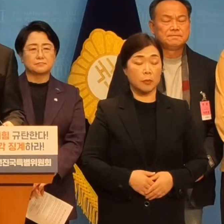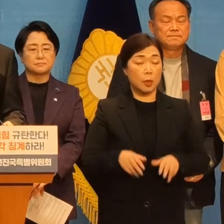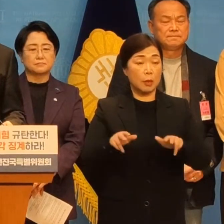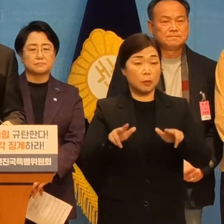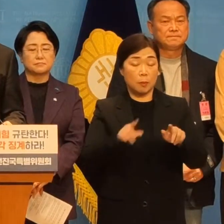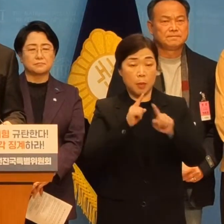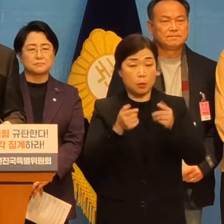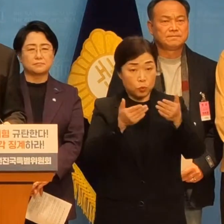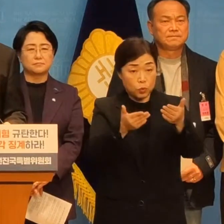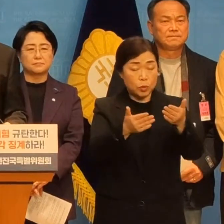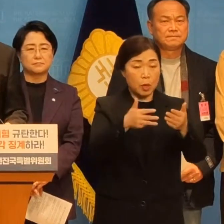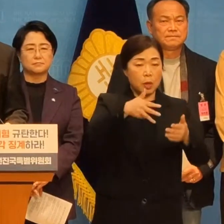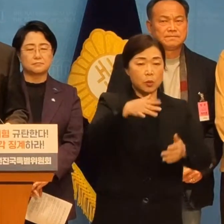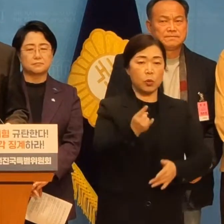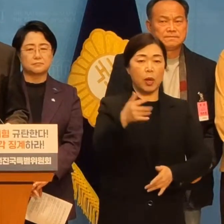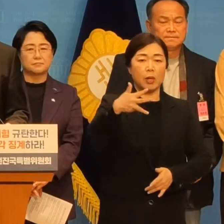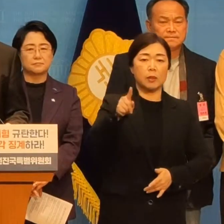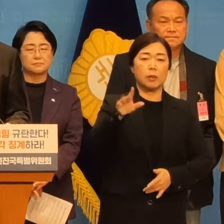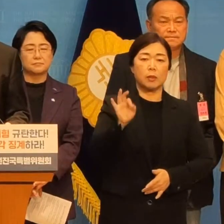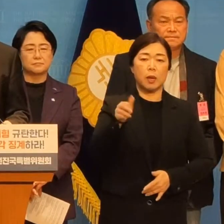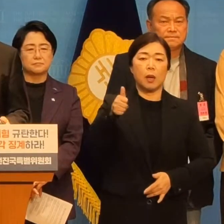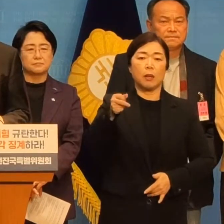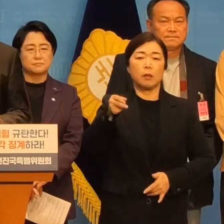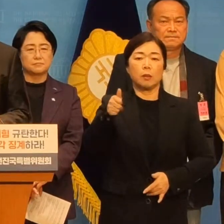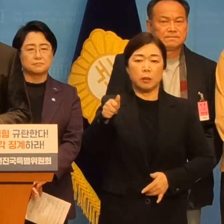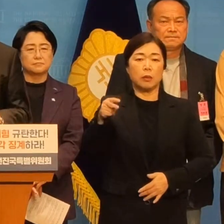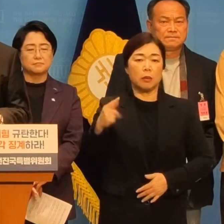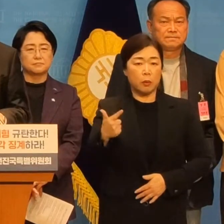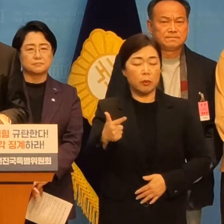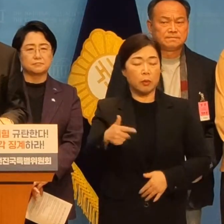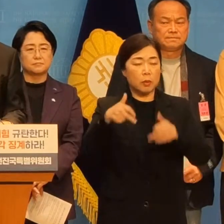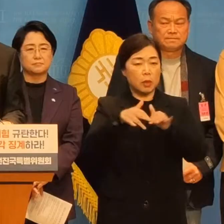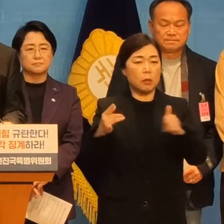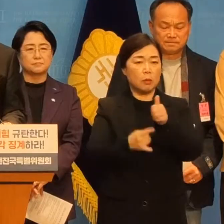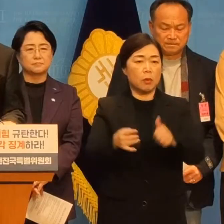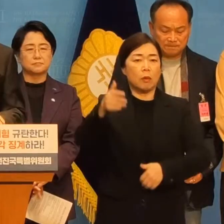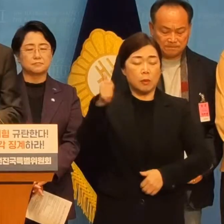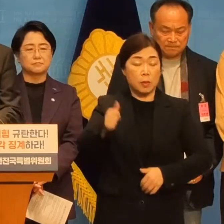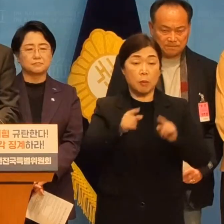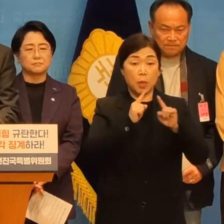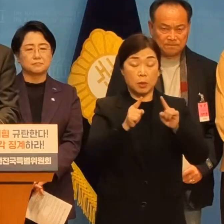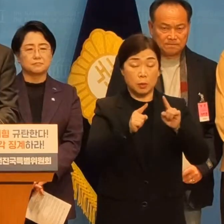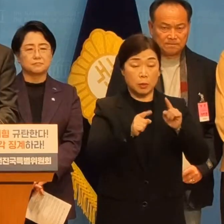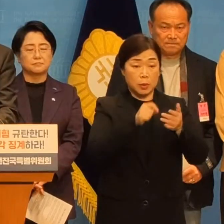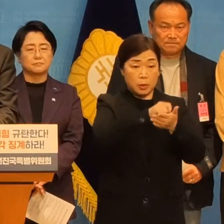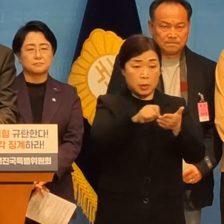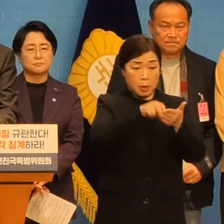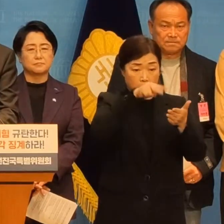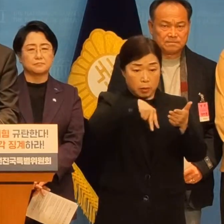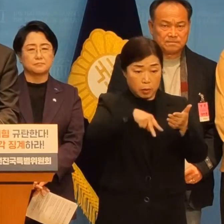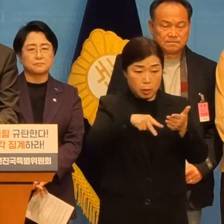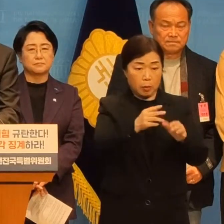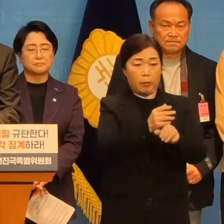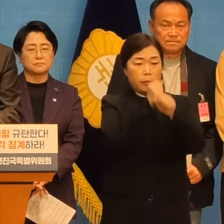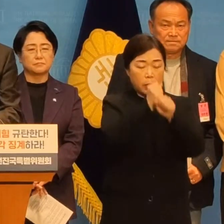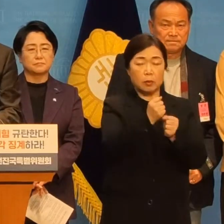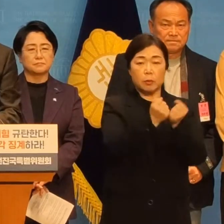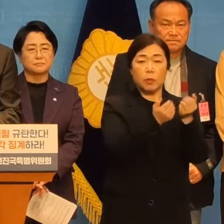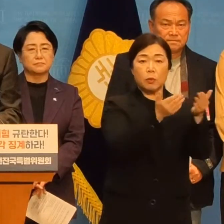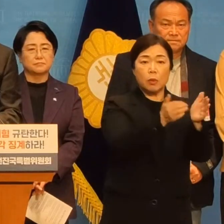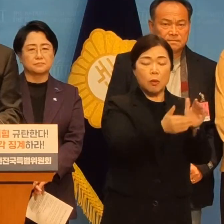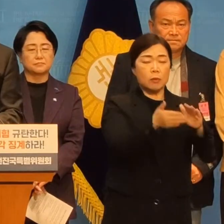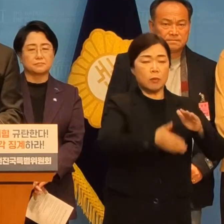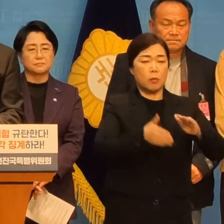방금 말씀해주신 최창현 장애인위원장님 말씀은 기자회견의 요지 부분을 낭독해 주신 것이고